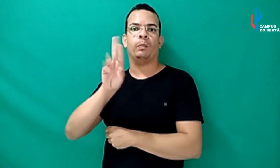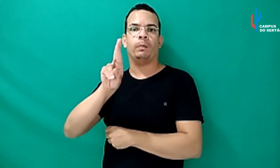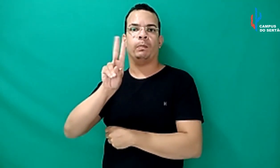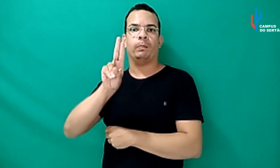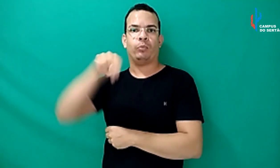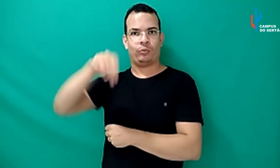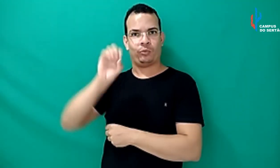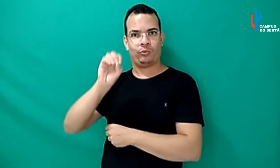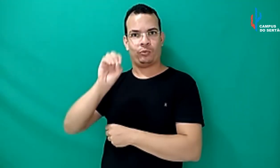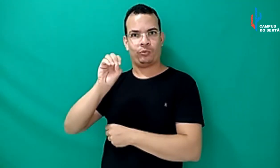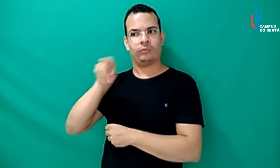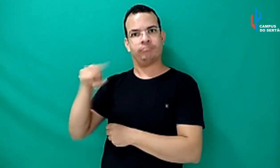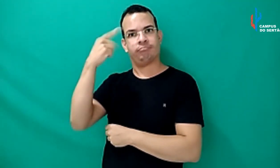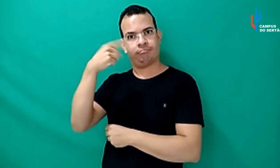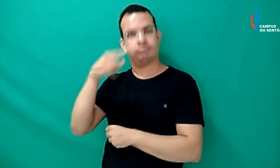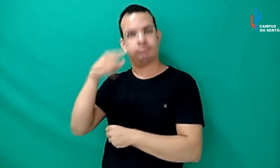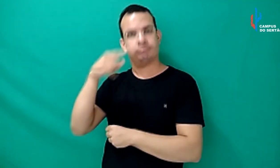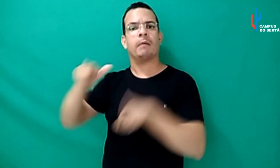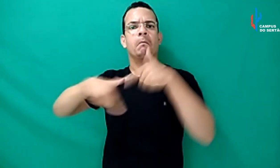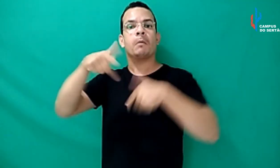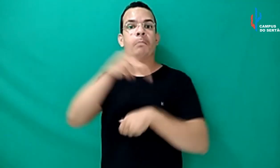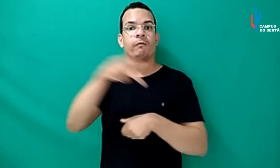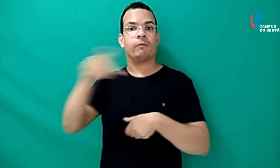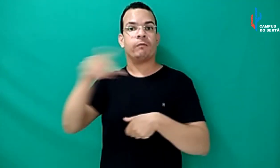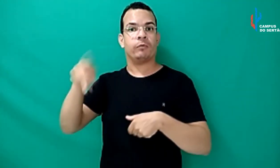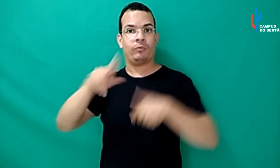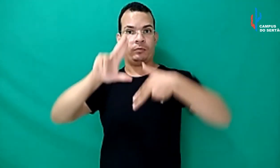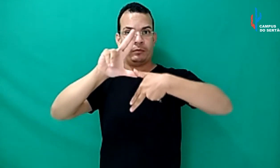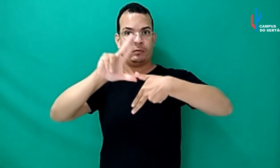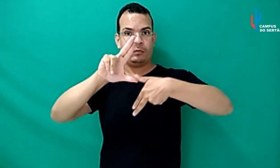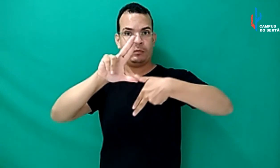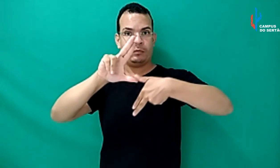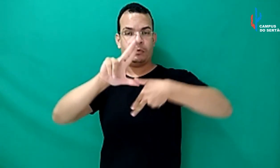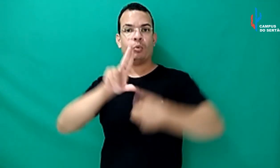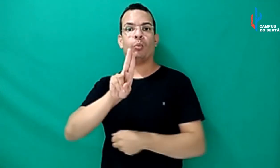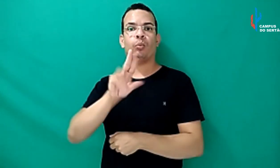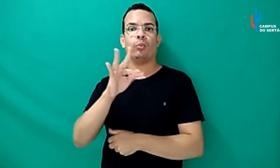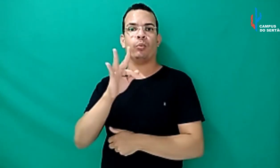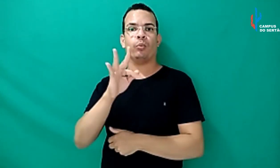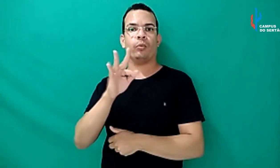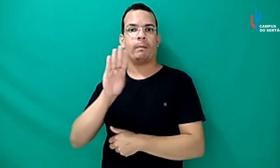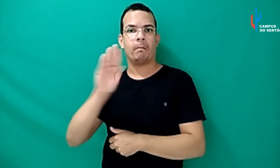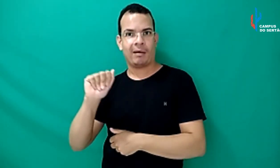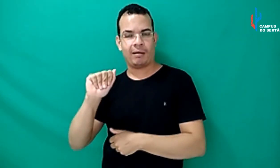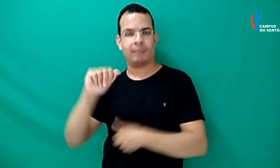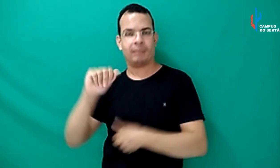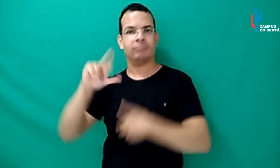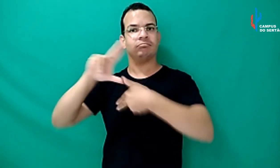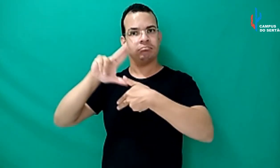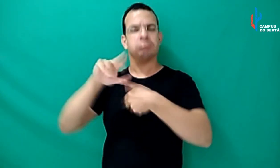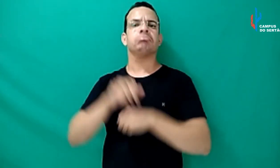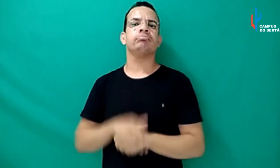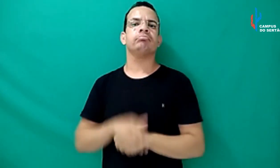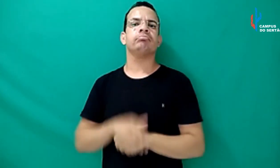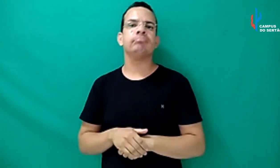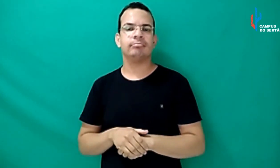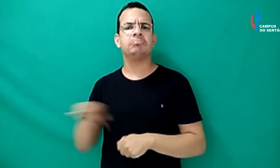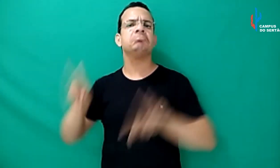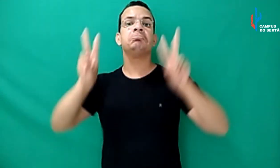convidaremos uma professora, professor Bruno, mestrado, da